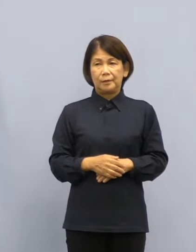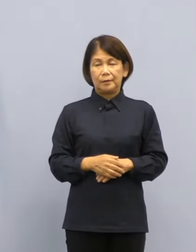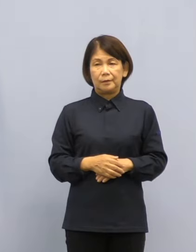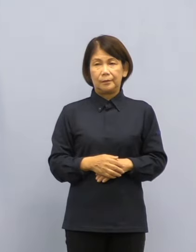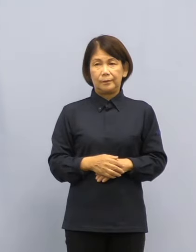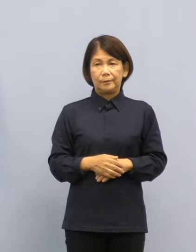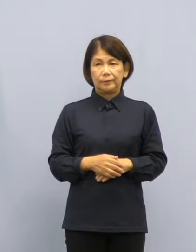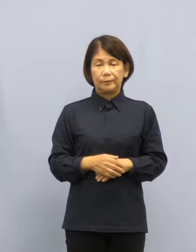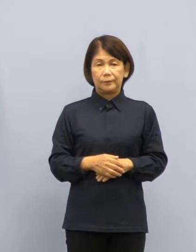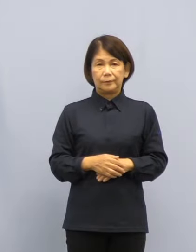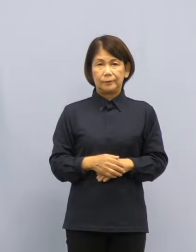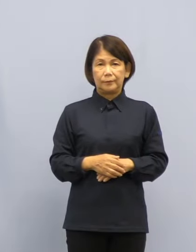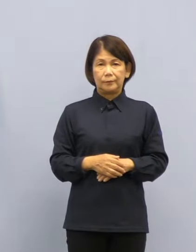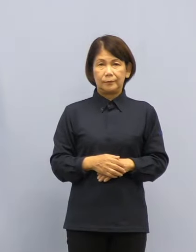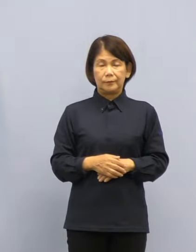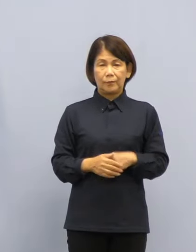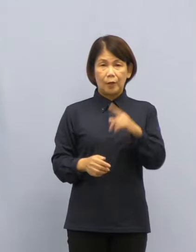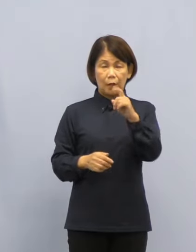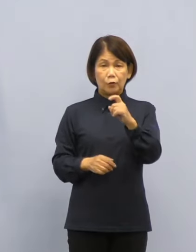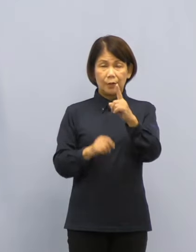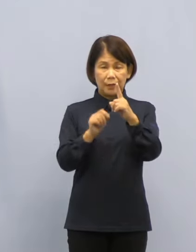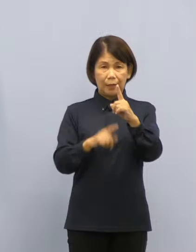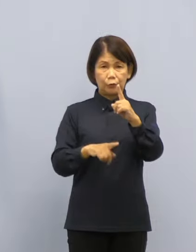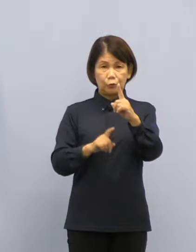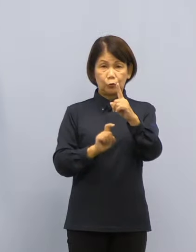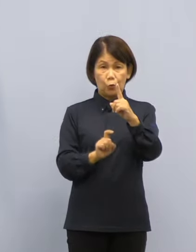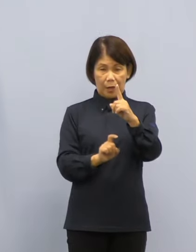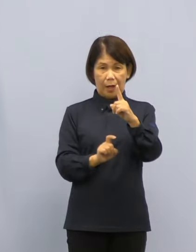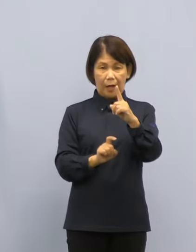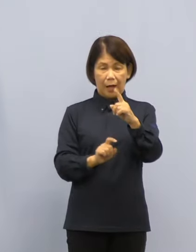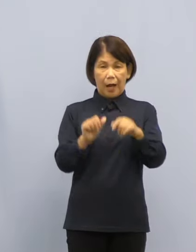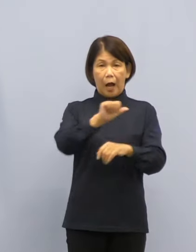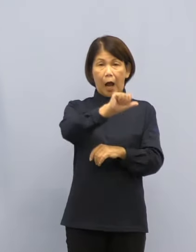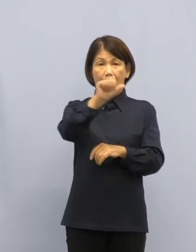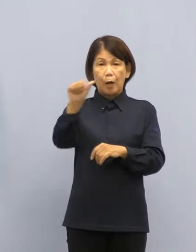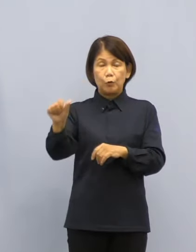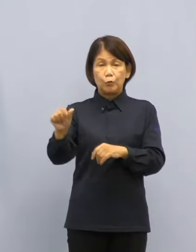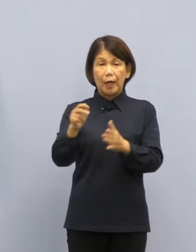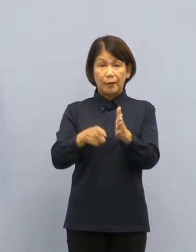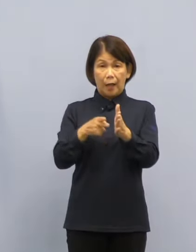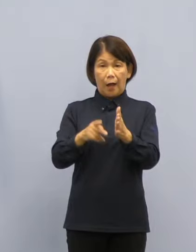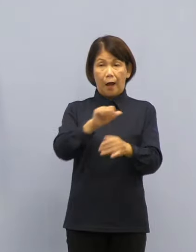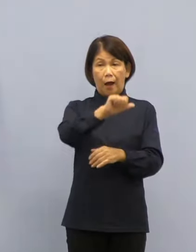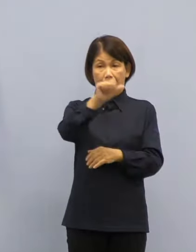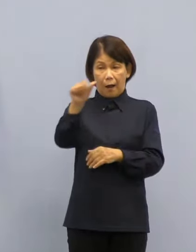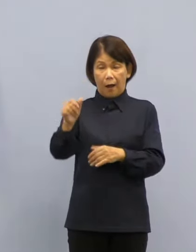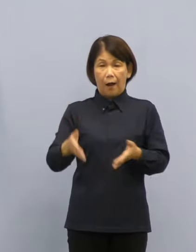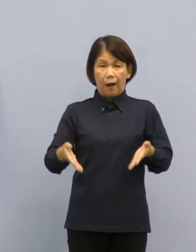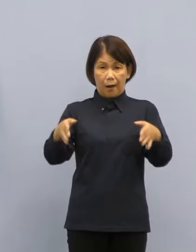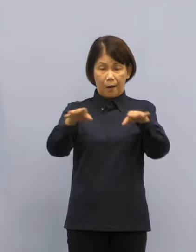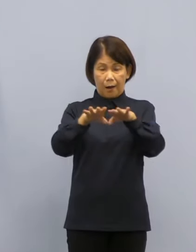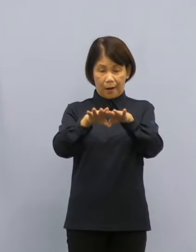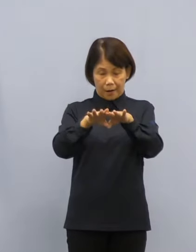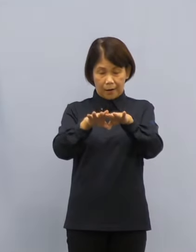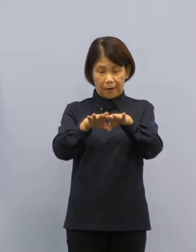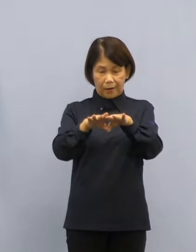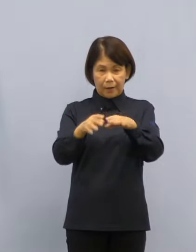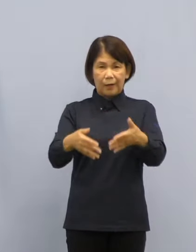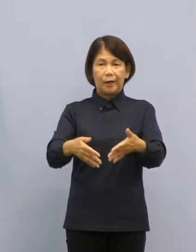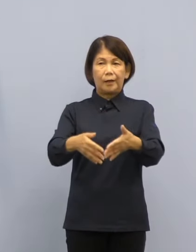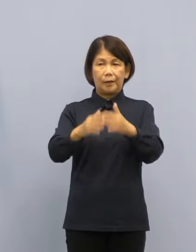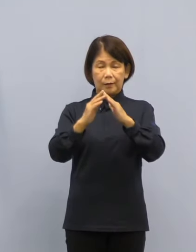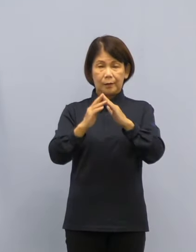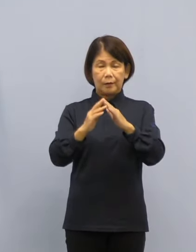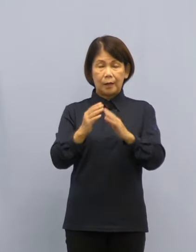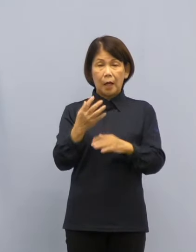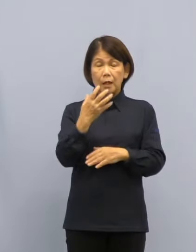別案件で、はい、11月10日にアミプラザ長崎新館が開業します。はい、で先ほども新幹線の関係でもですね、はい、ちょっとあ